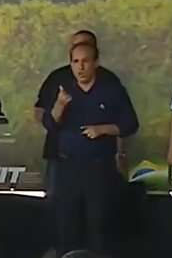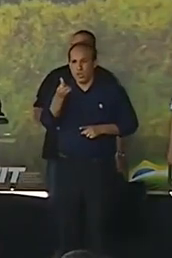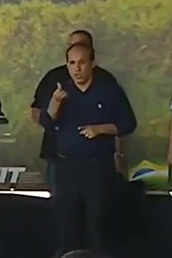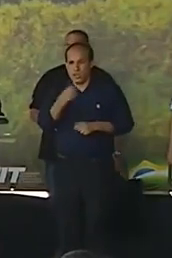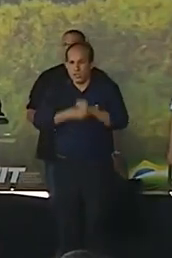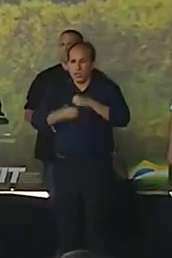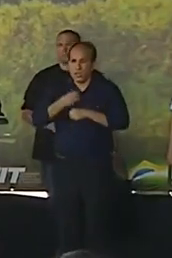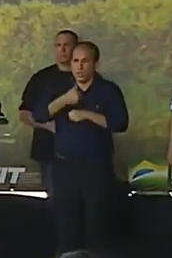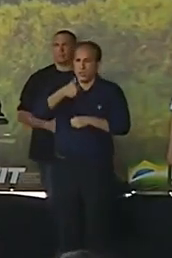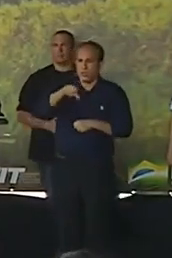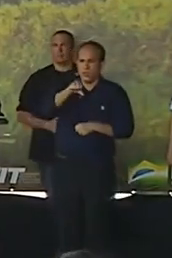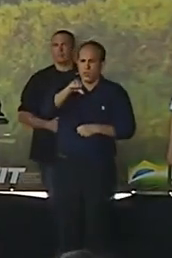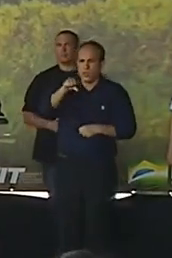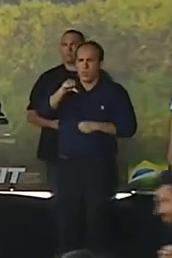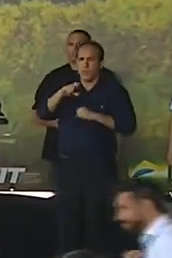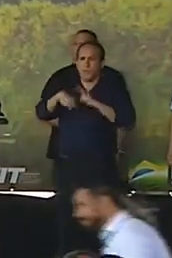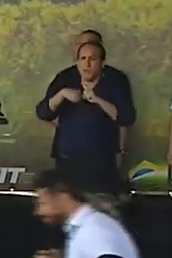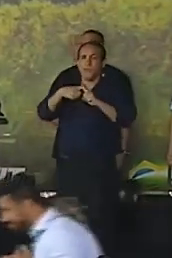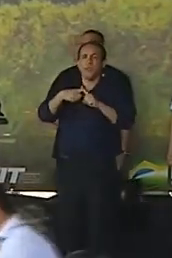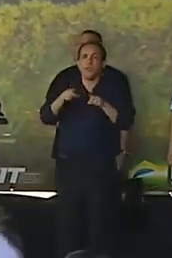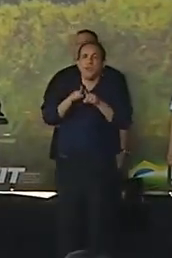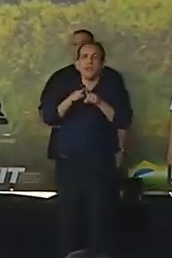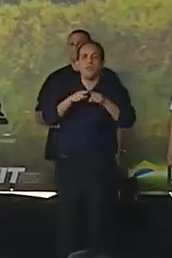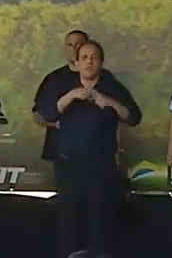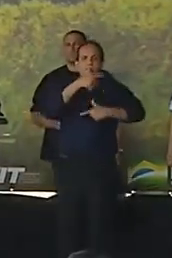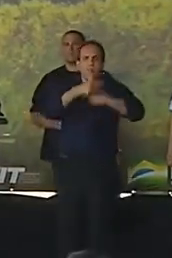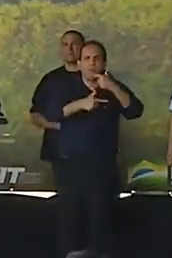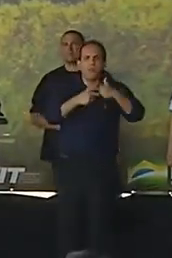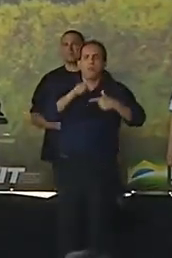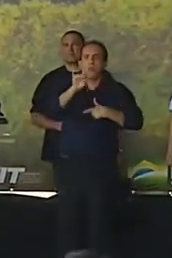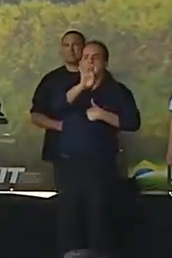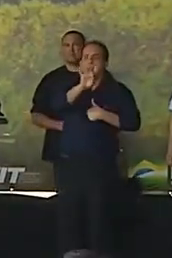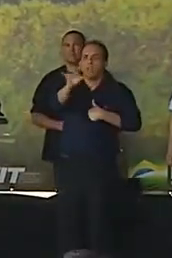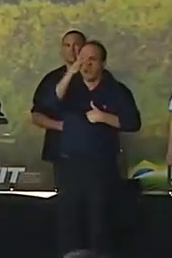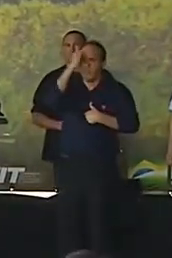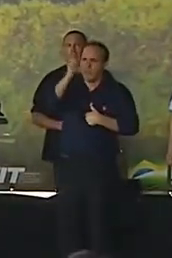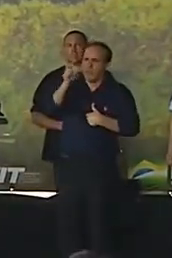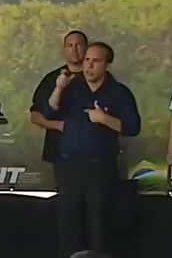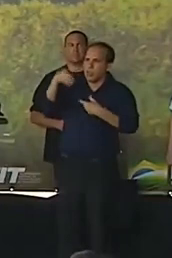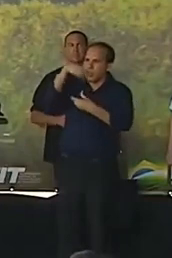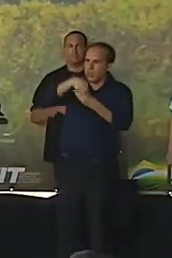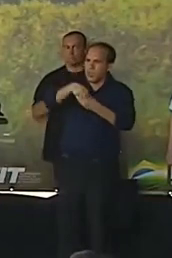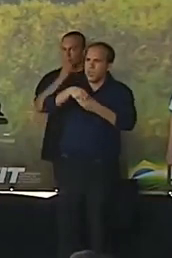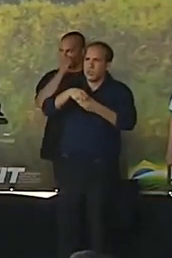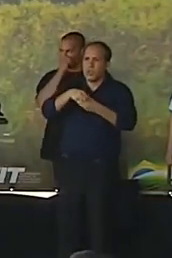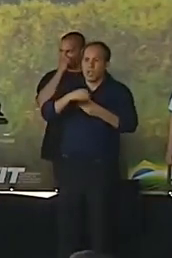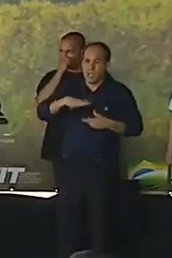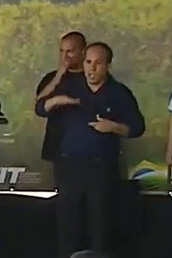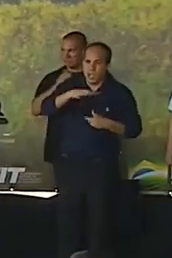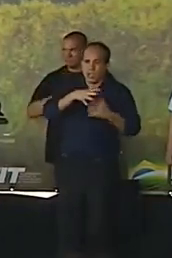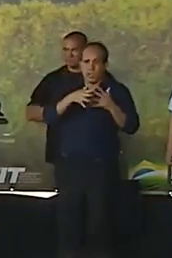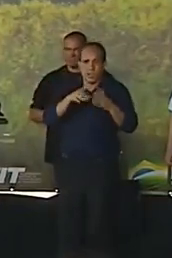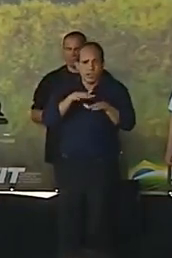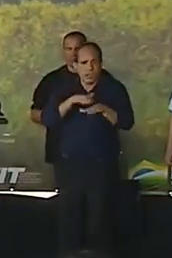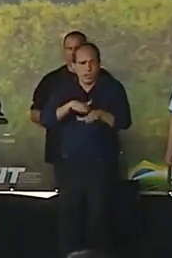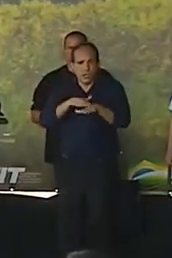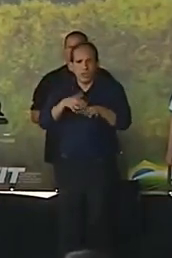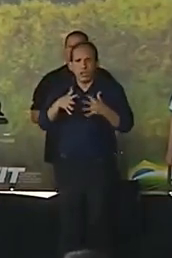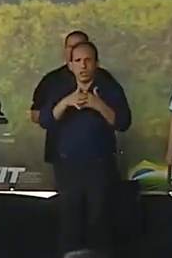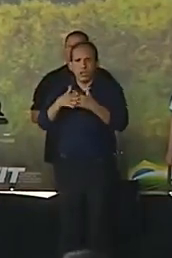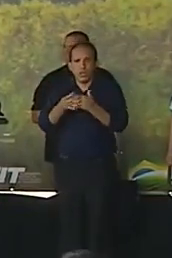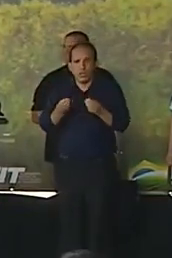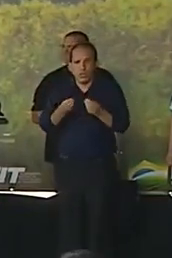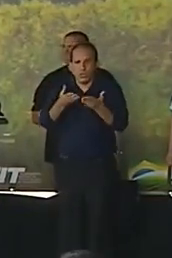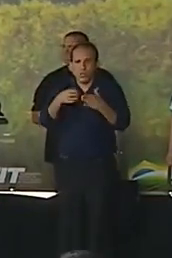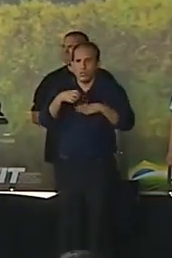considerando os serviços de alto mérito prestados por personalidades no âmbito do setor de transportes, concede a